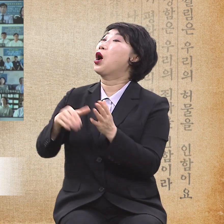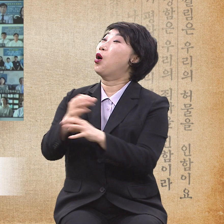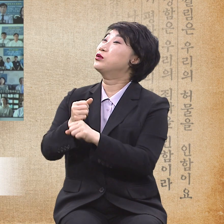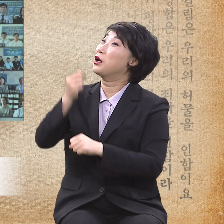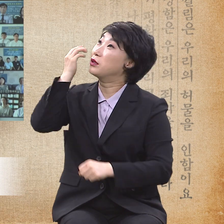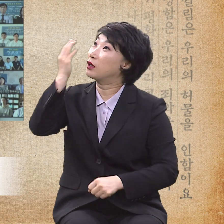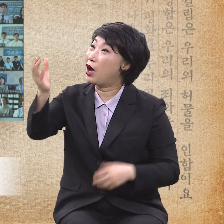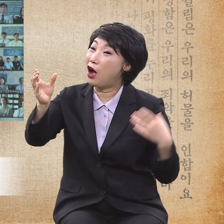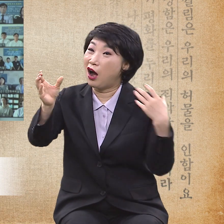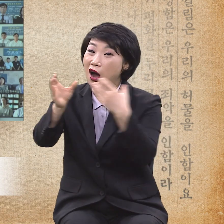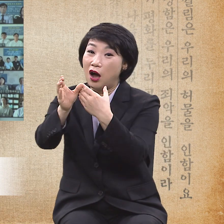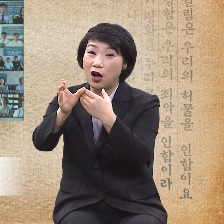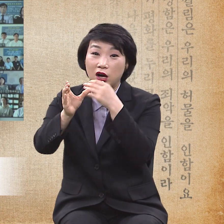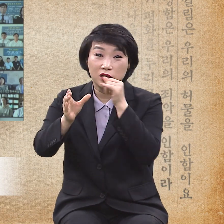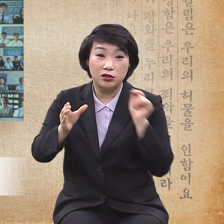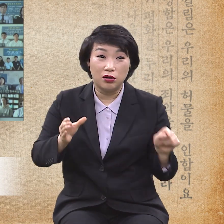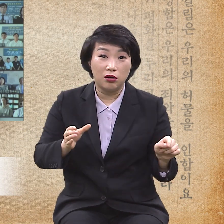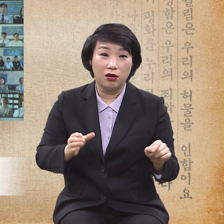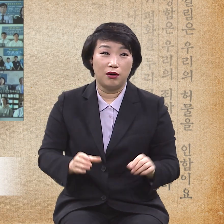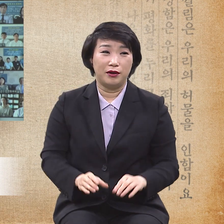도둑질했냐고 대들고 덤비고